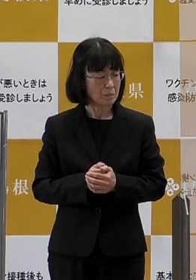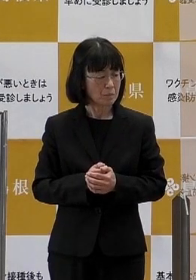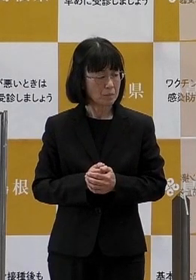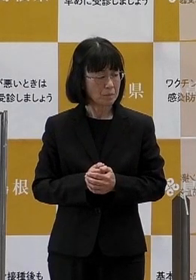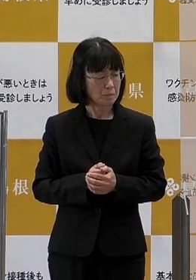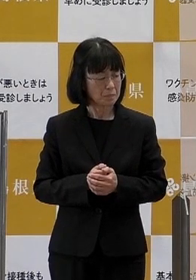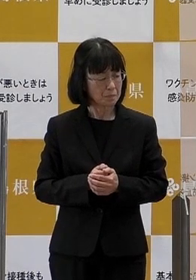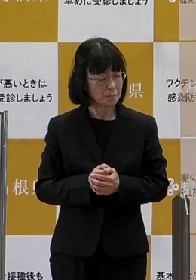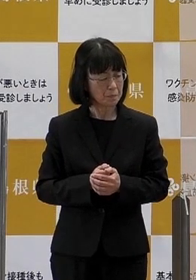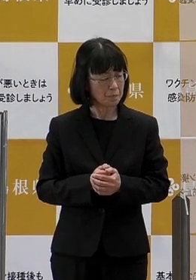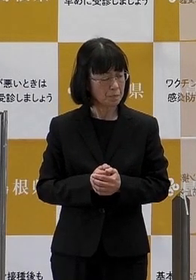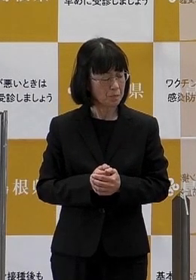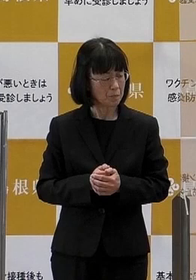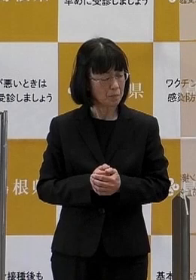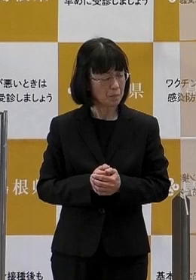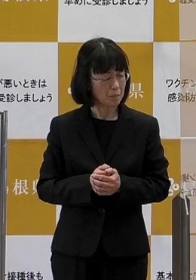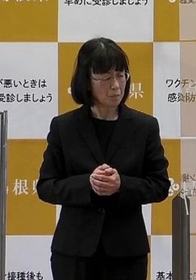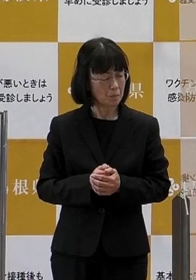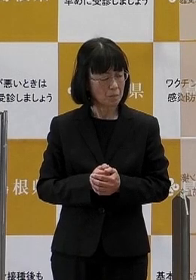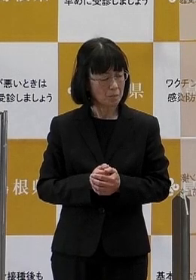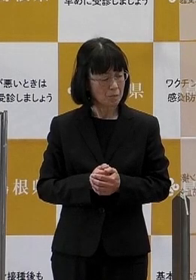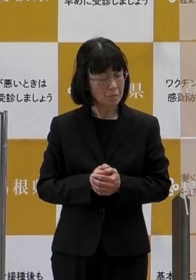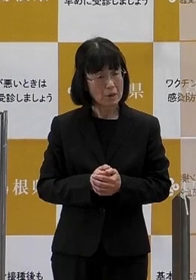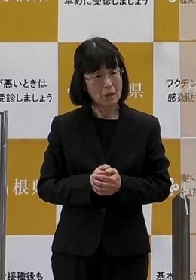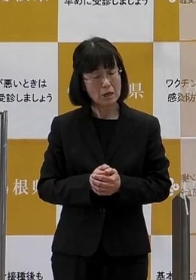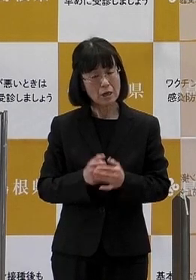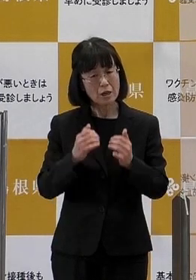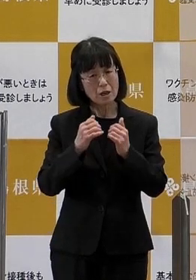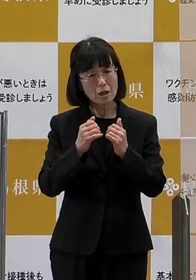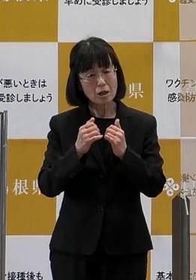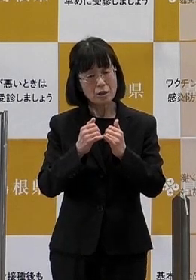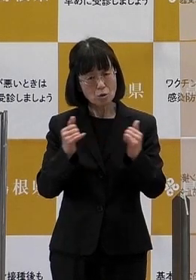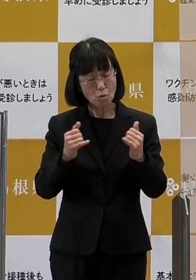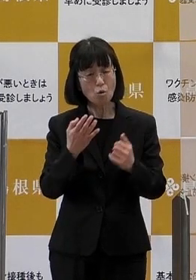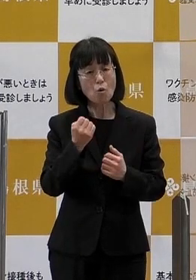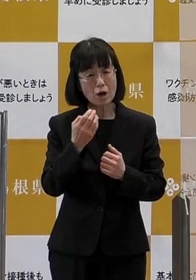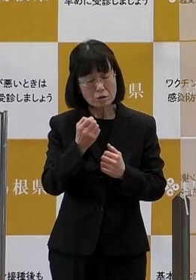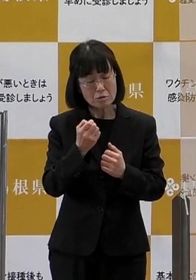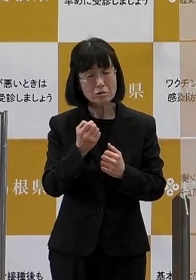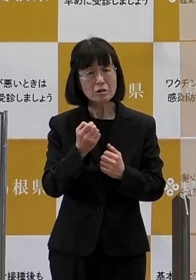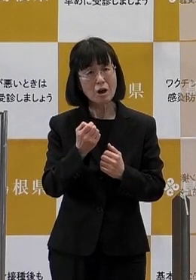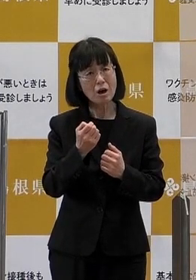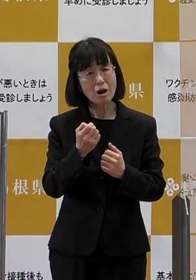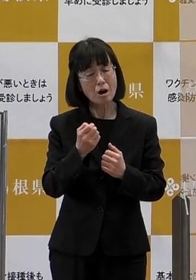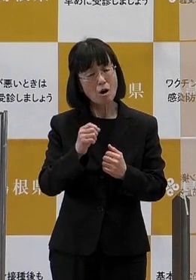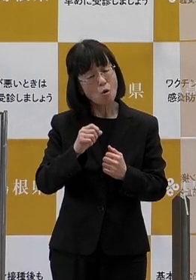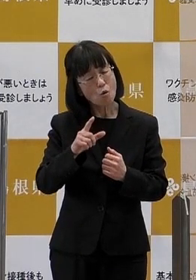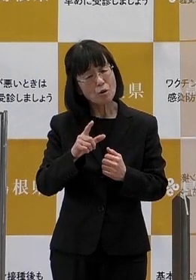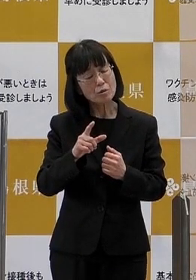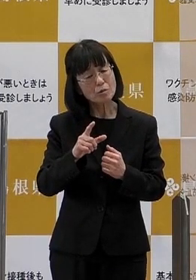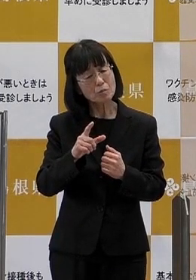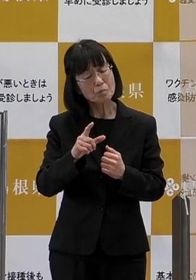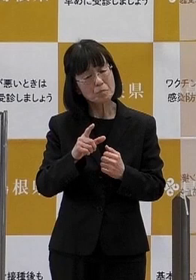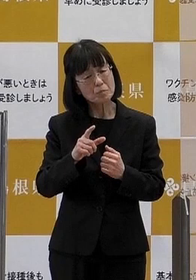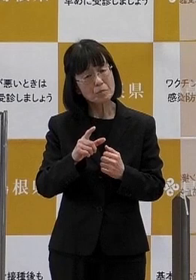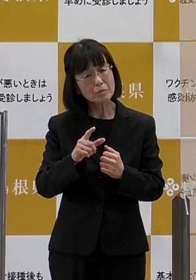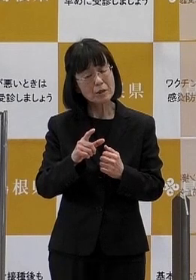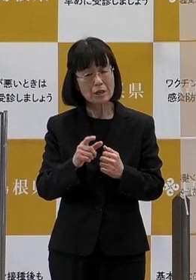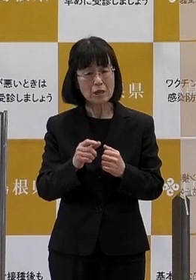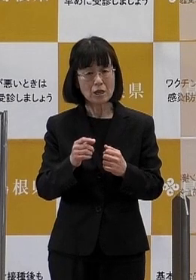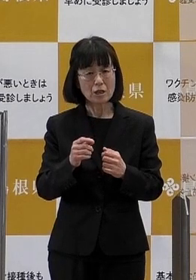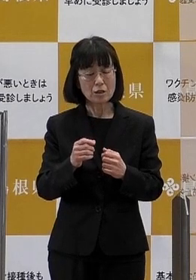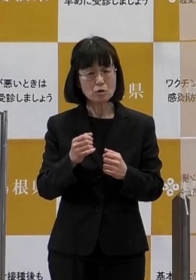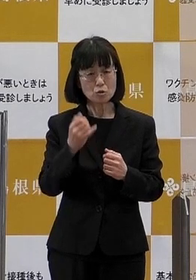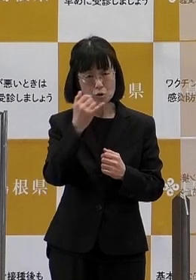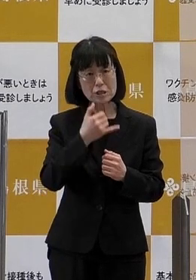ですね、まあ、まあ、人口が多いので、まあ、公平、客観的に見ようと思いますと、まあ、人口10万人当た